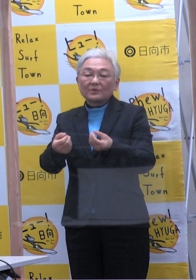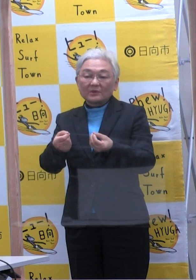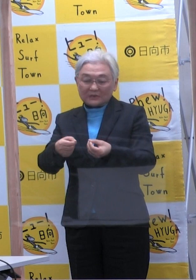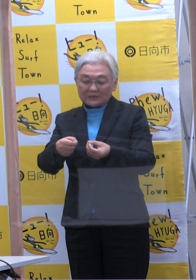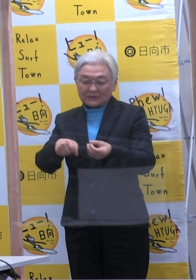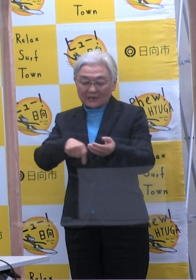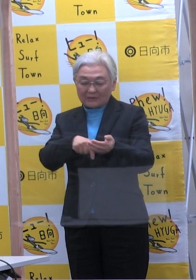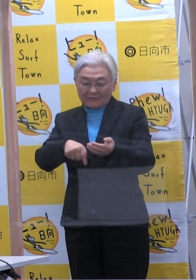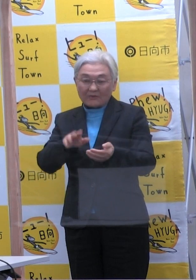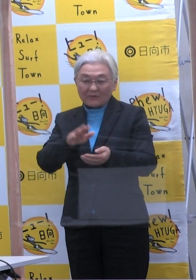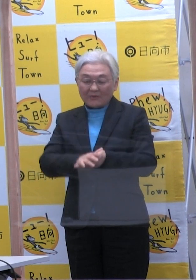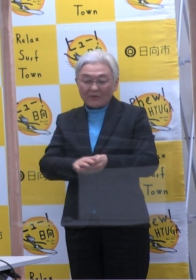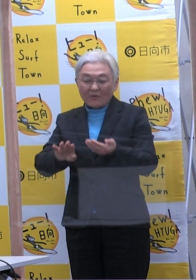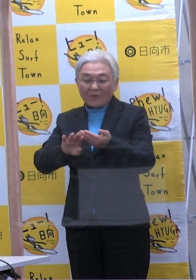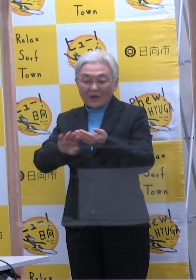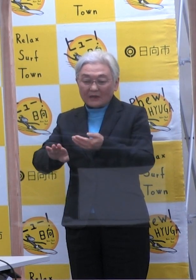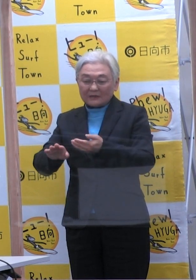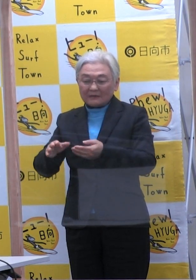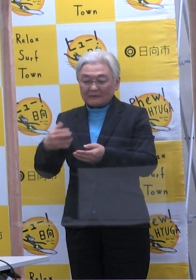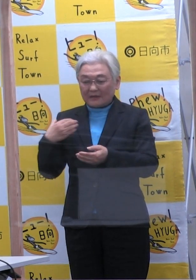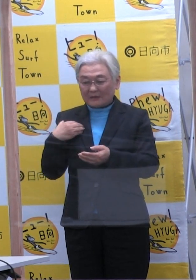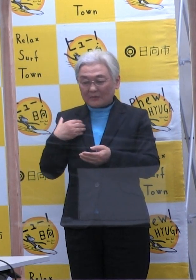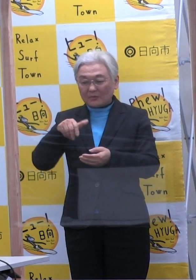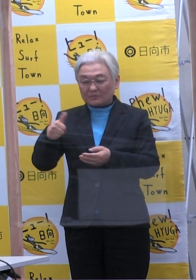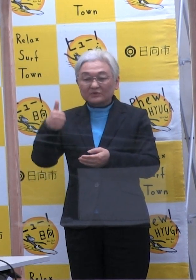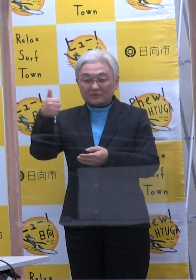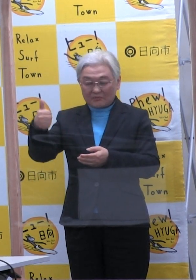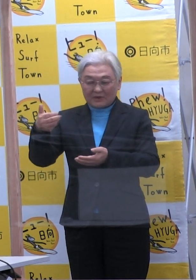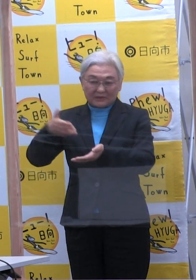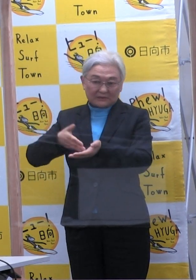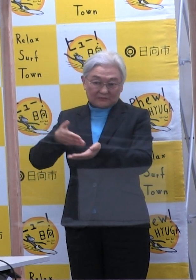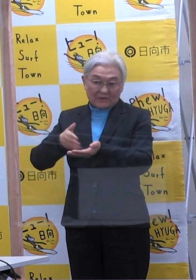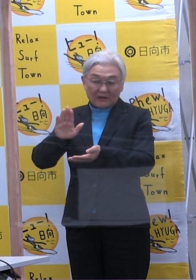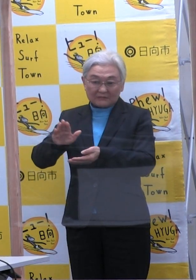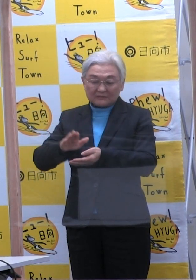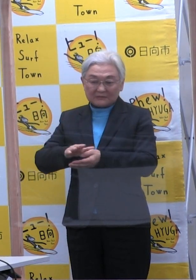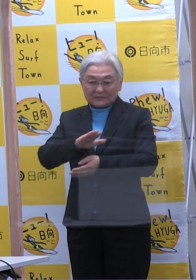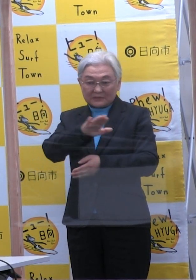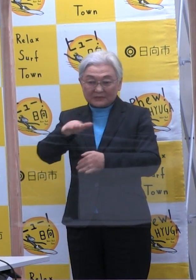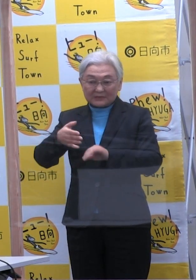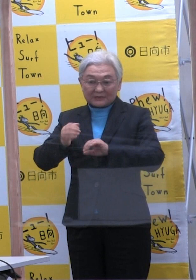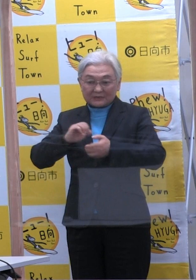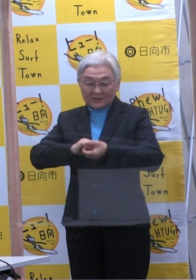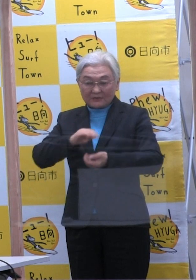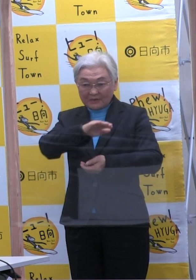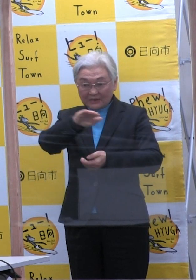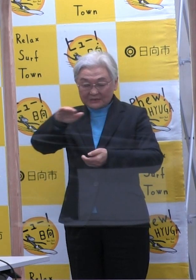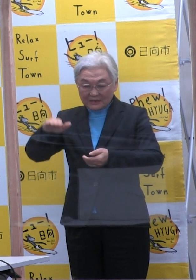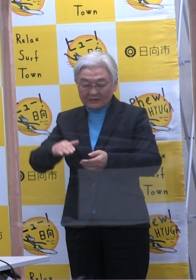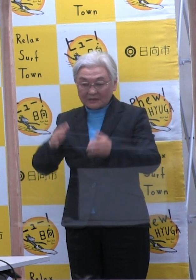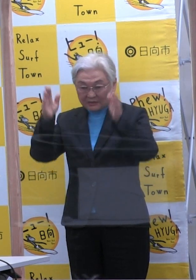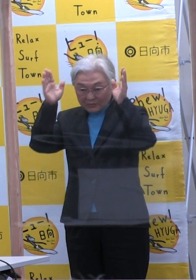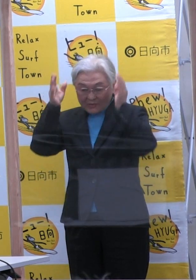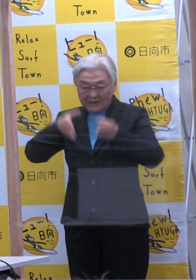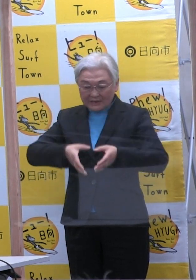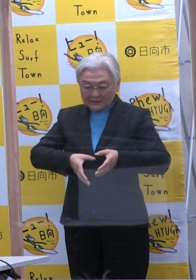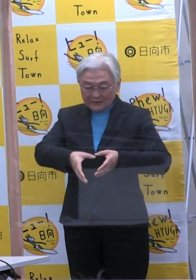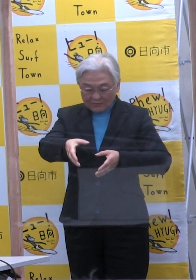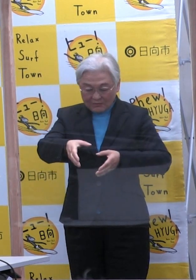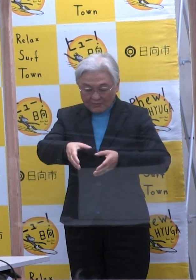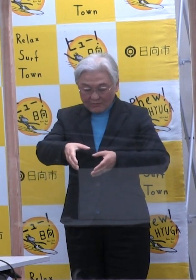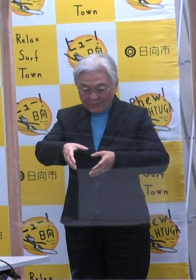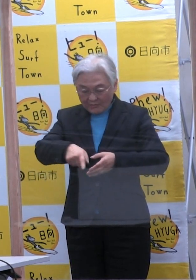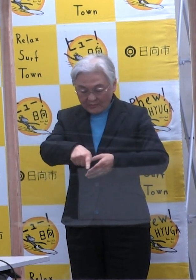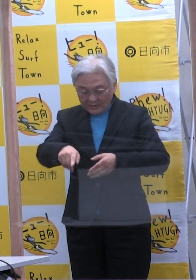発表資料の通りであり、後ほど担当部長から説明をさせますが、ぜひ多くの皆さんに馬ヶ瀬の断崖